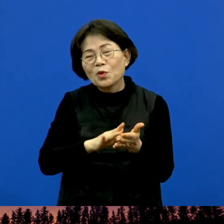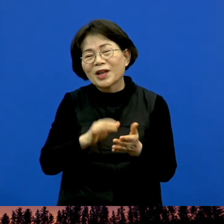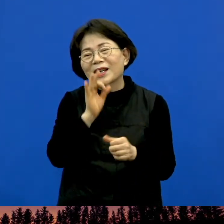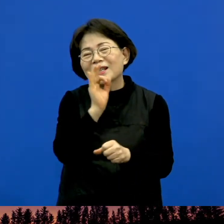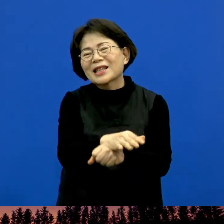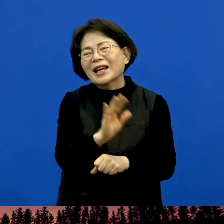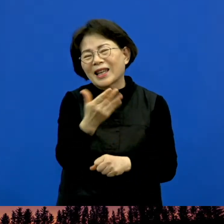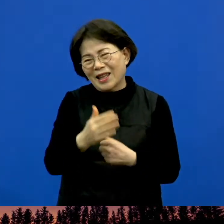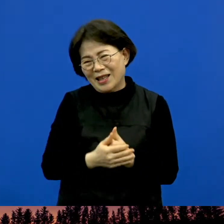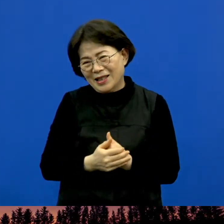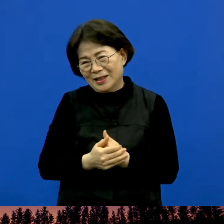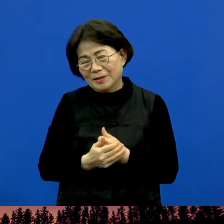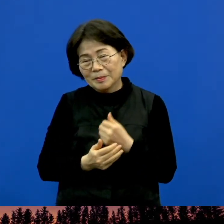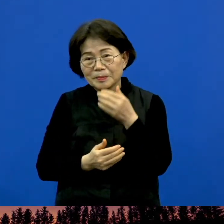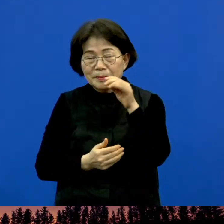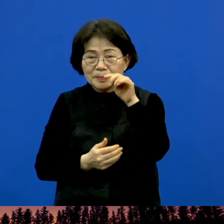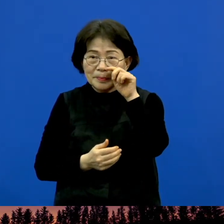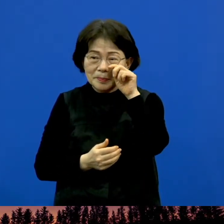텐데.